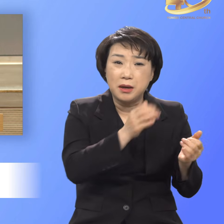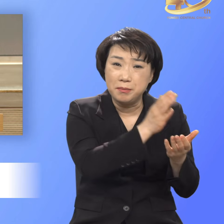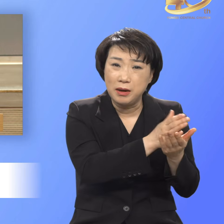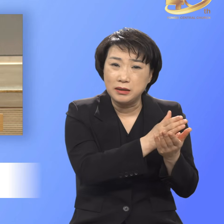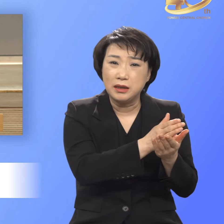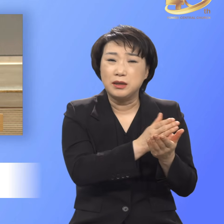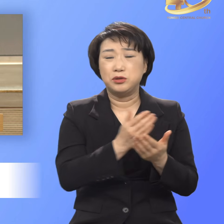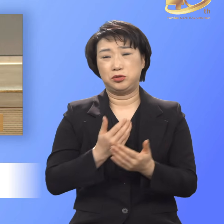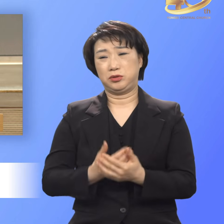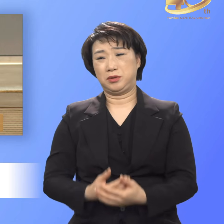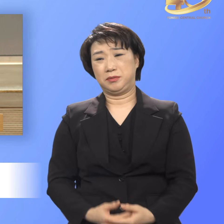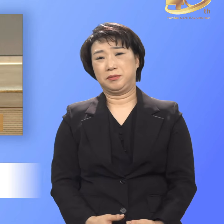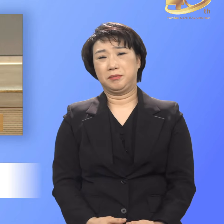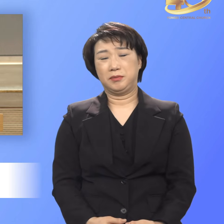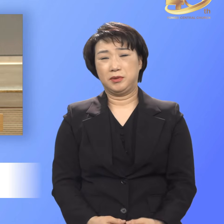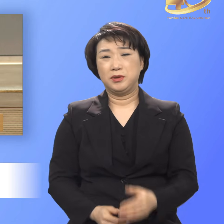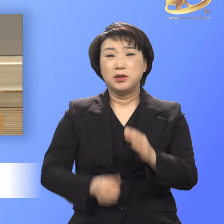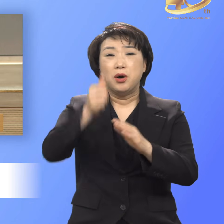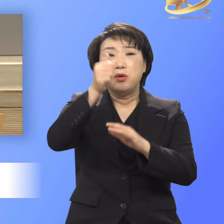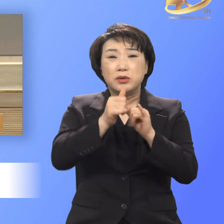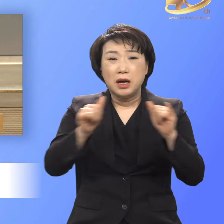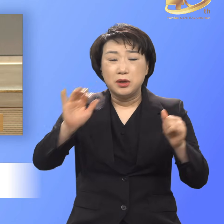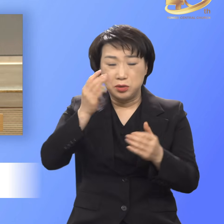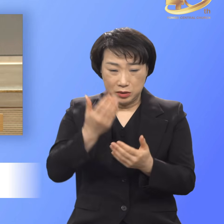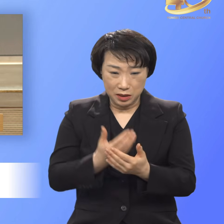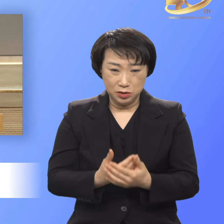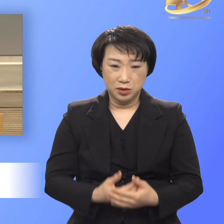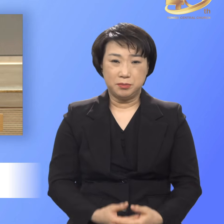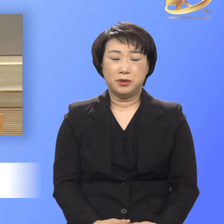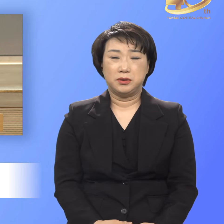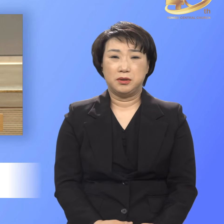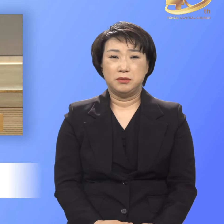않게 하옵소서. 성공자가 되게 하옵소서.